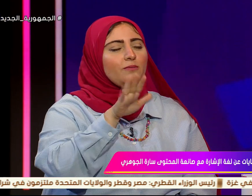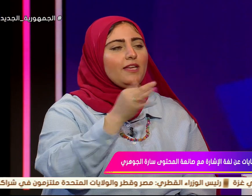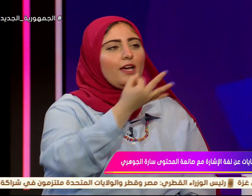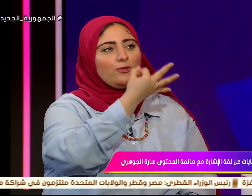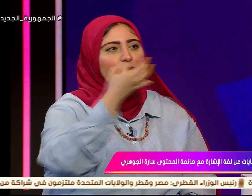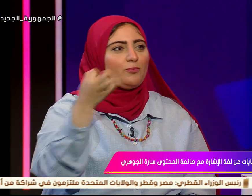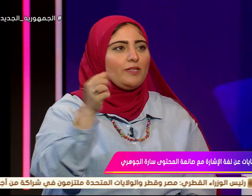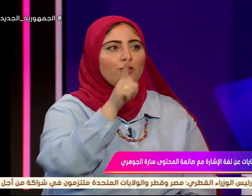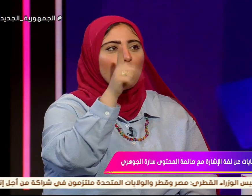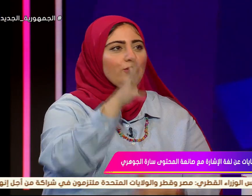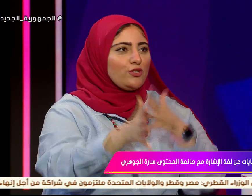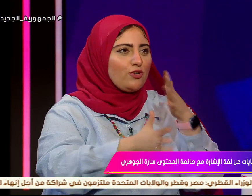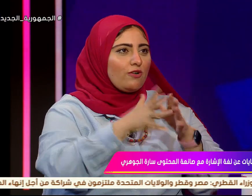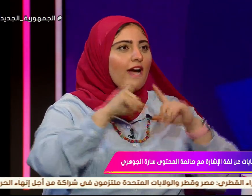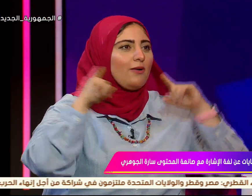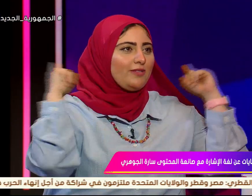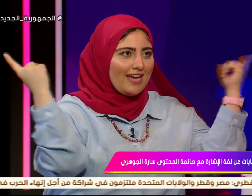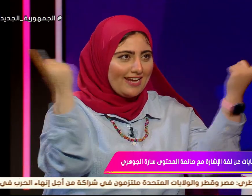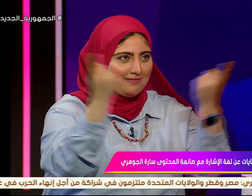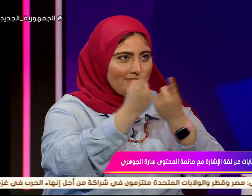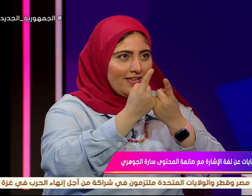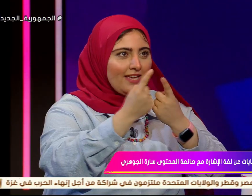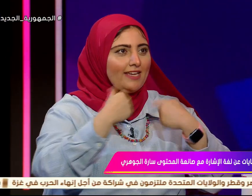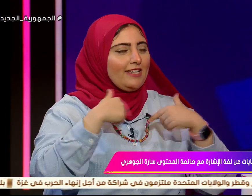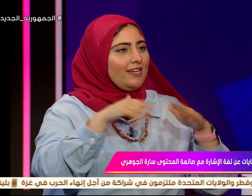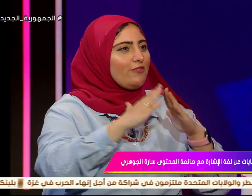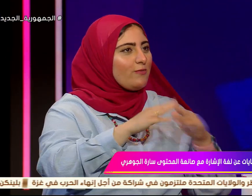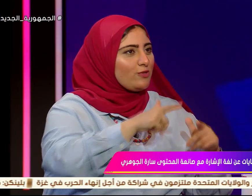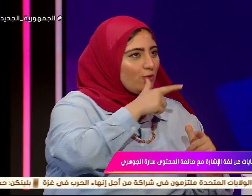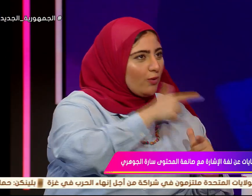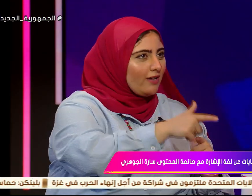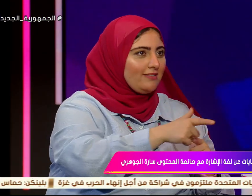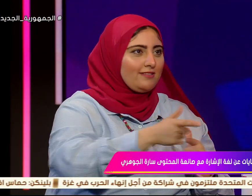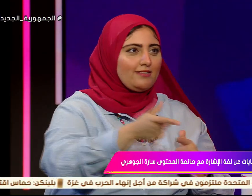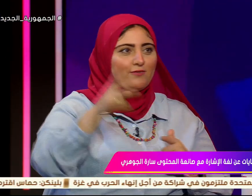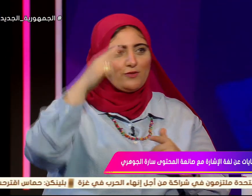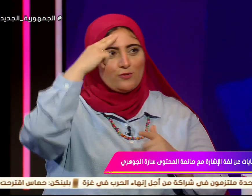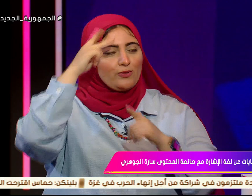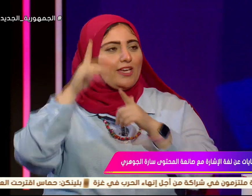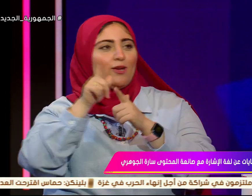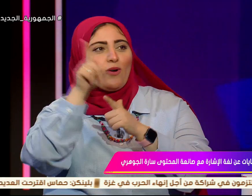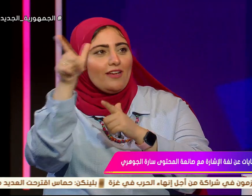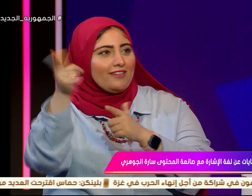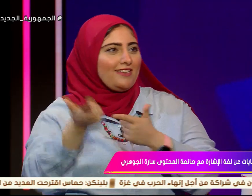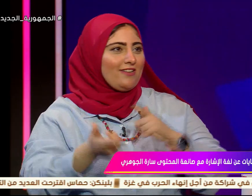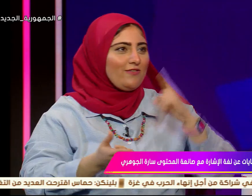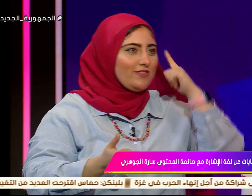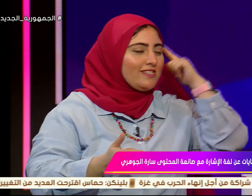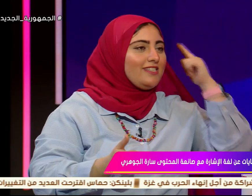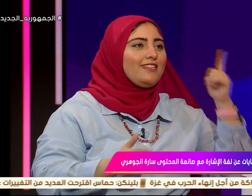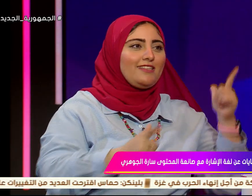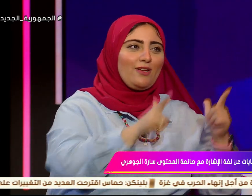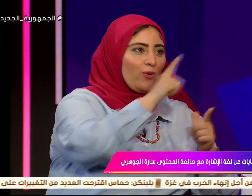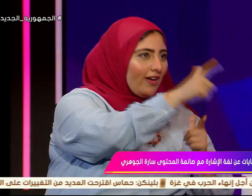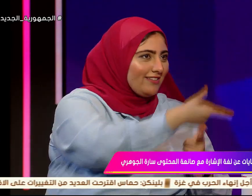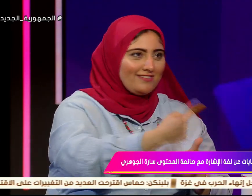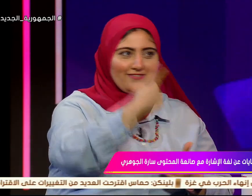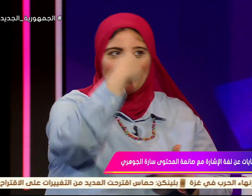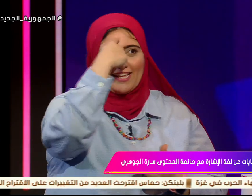منها 300 لغه اشاره حول العالم يعني احنا هنا في مصر لغه في السعوديه لغه في الصين لغه في الهند